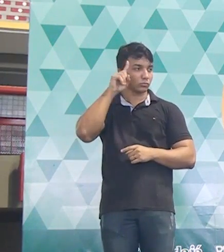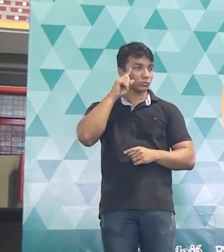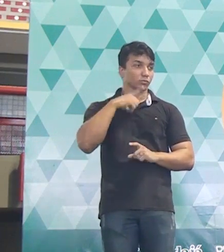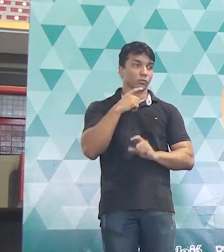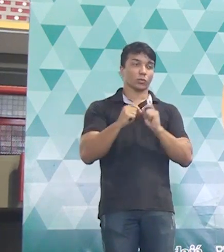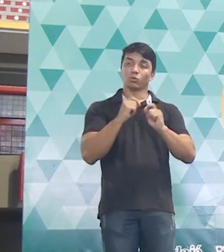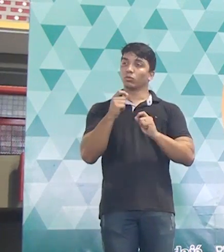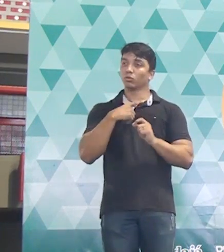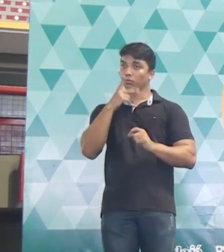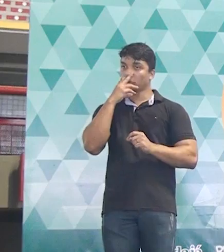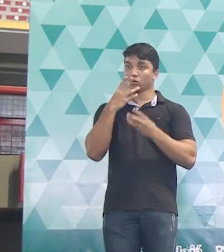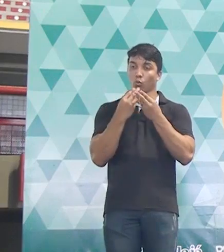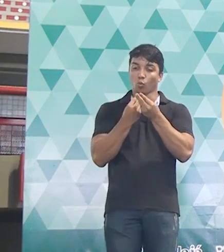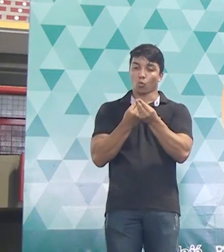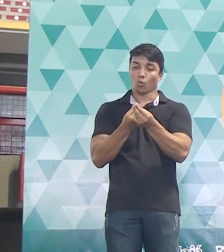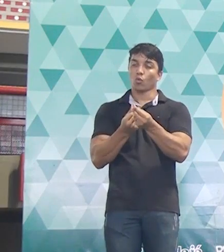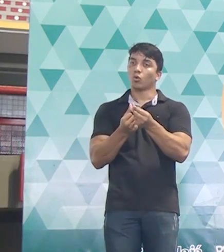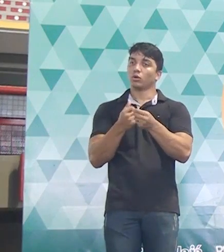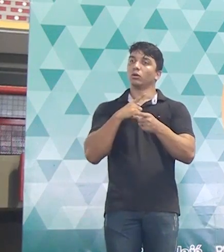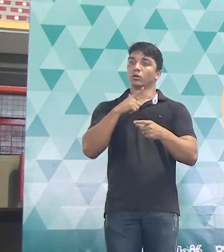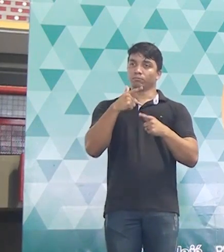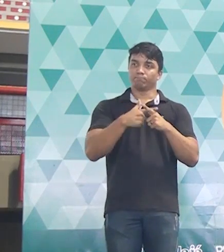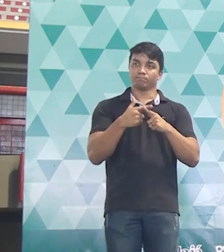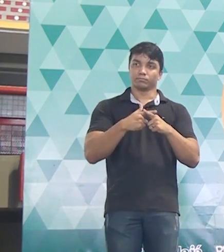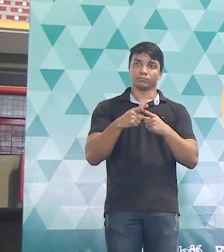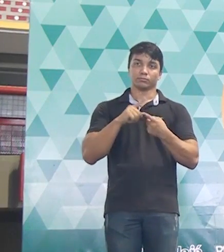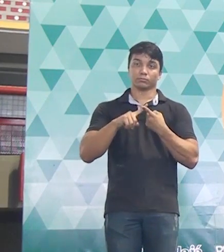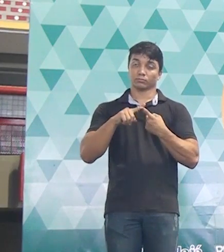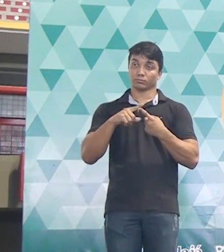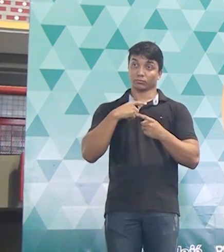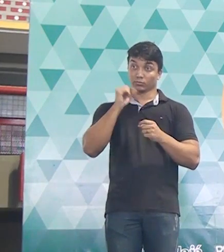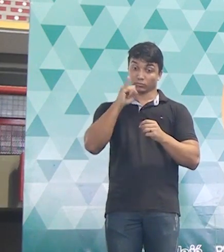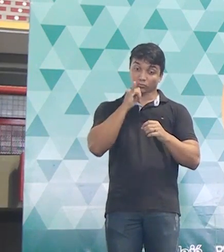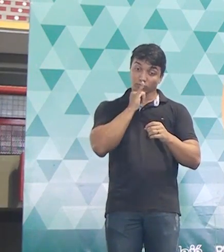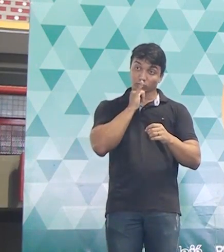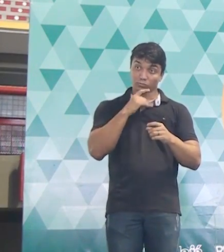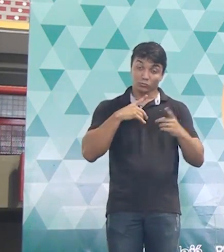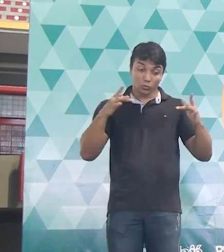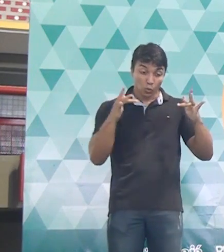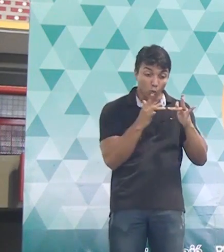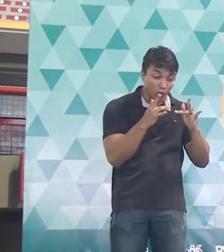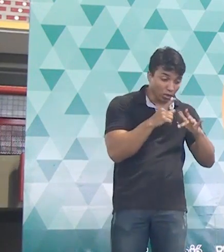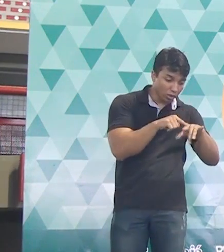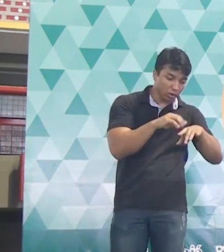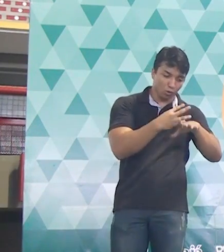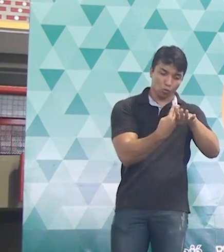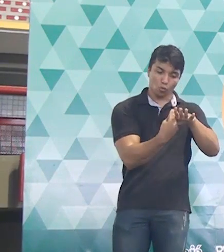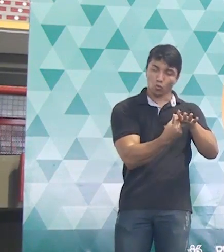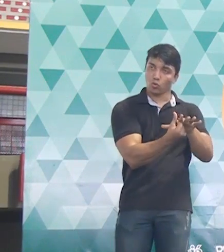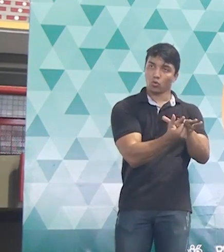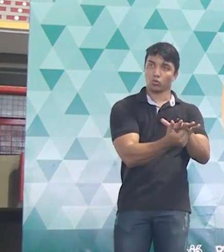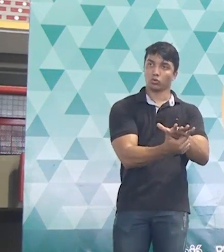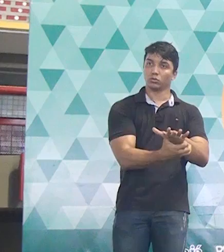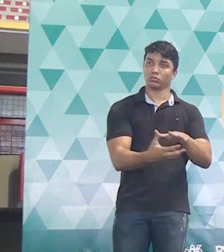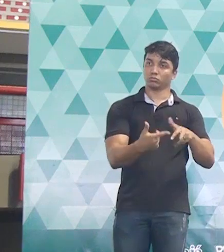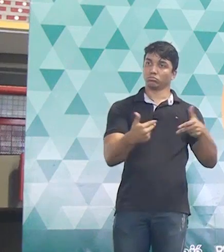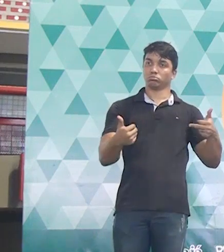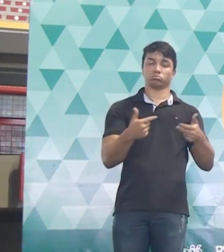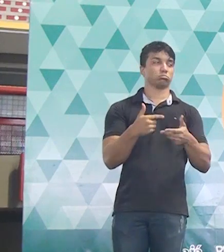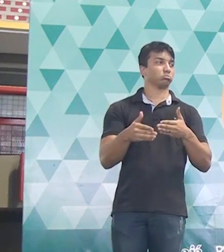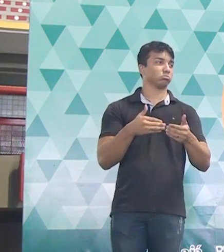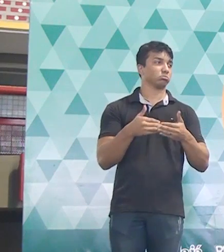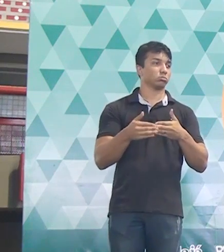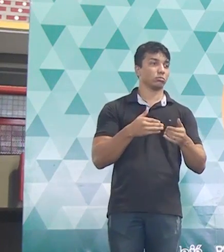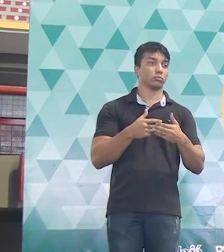material extremamente corrosivo. A soda cáustica, em contato com a maioria dos materiais, corrói a maioria dos